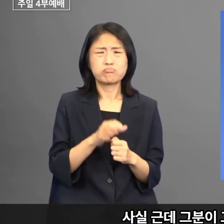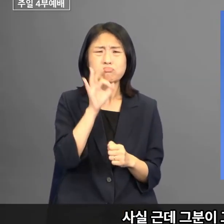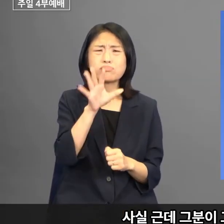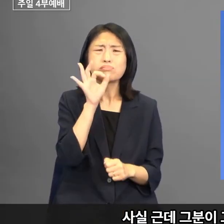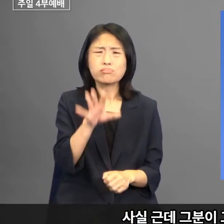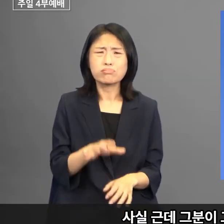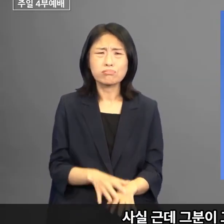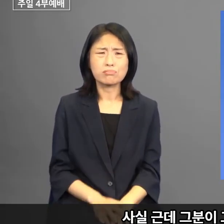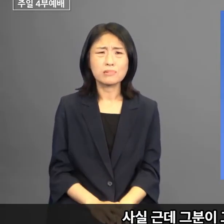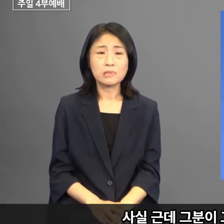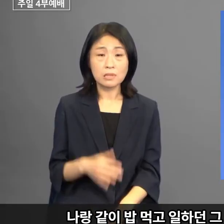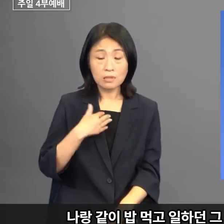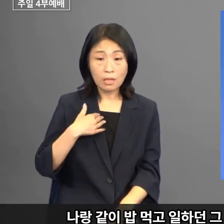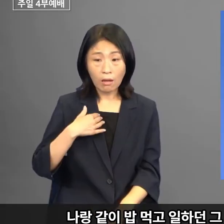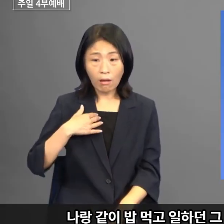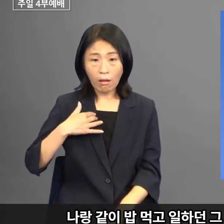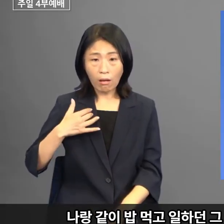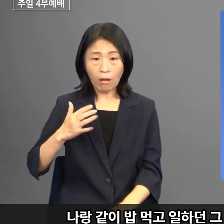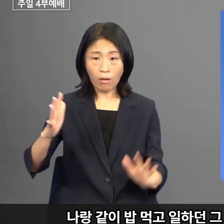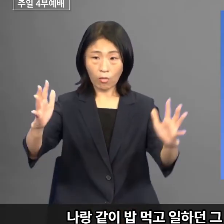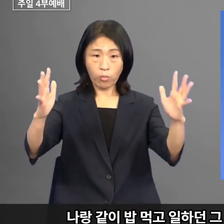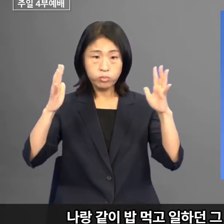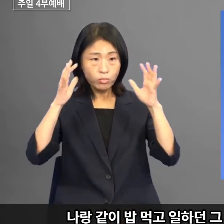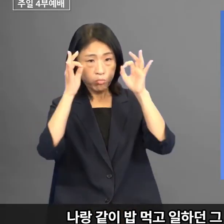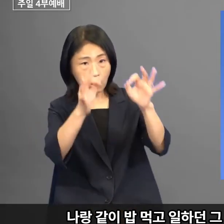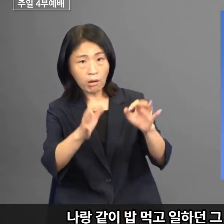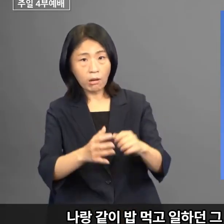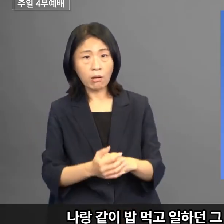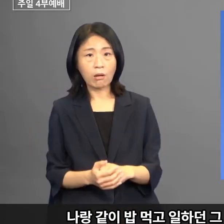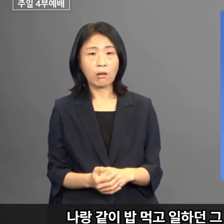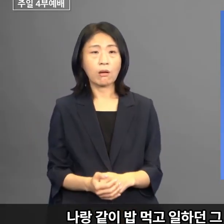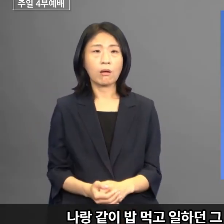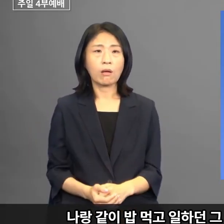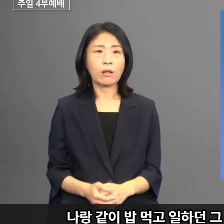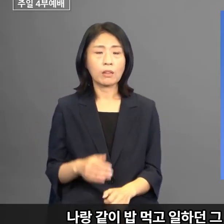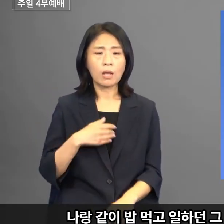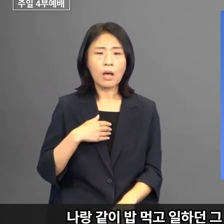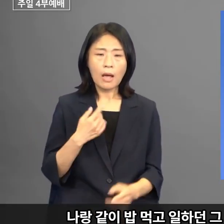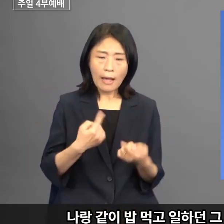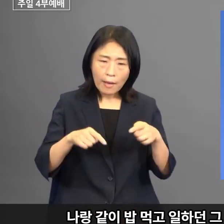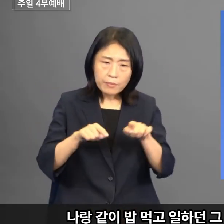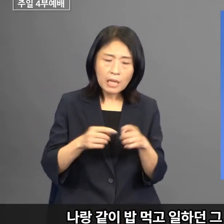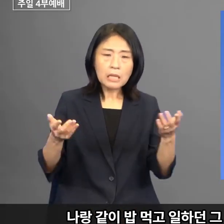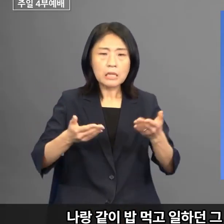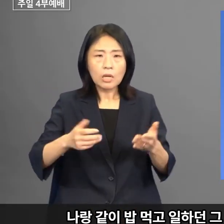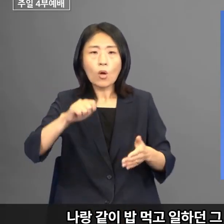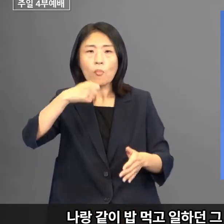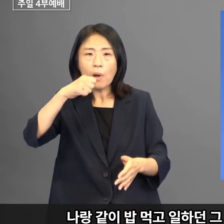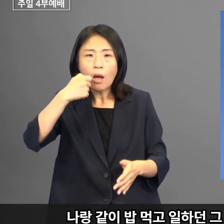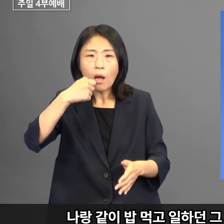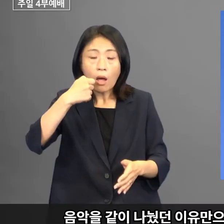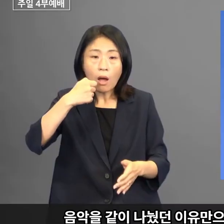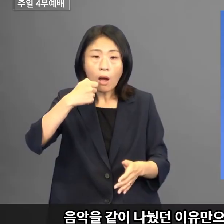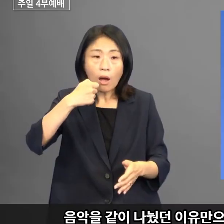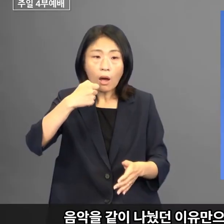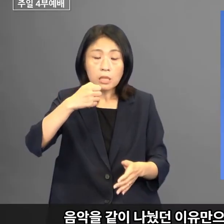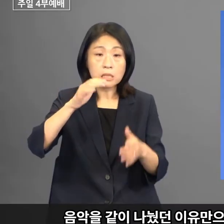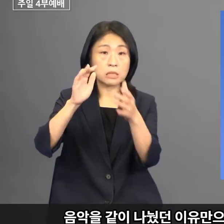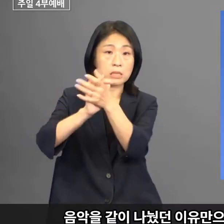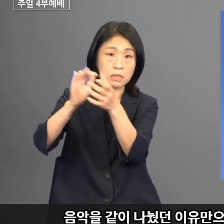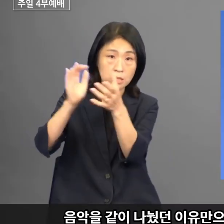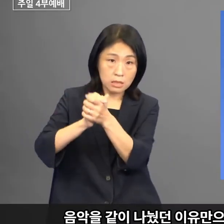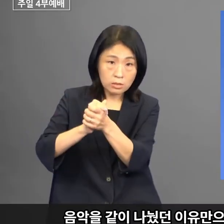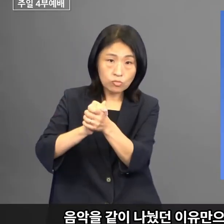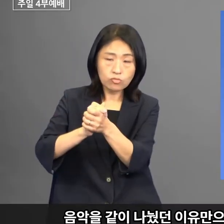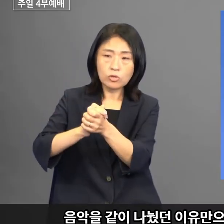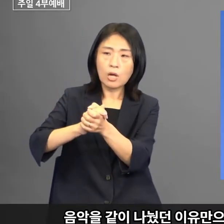곁에서. 나랑 같이 밥 먹고 일하던 그 친구가 드라마 봤던 이유만으로, 음악을 같이